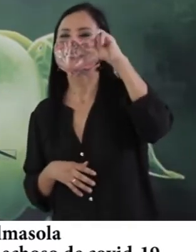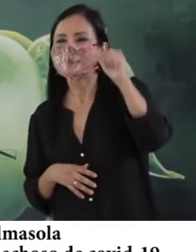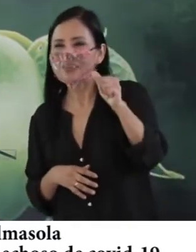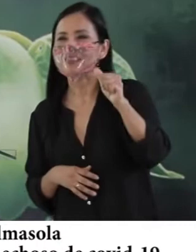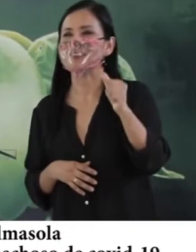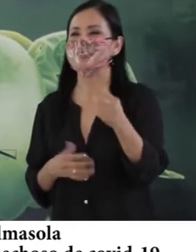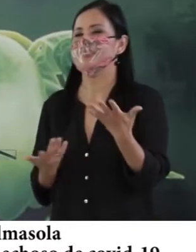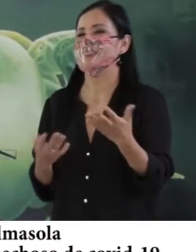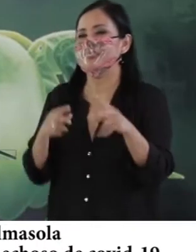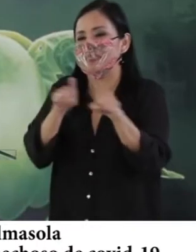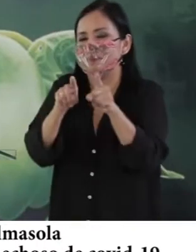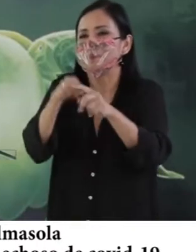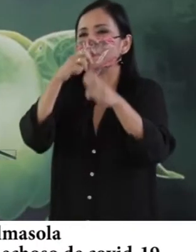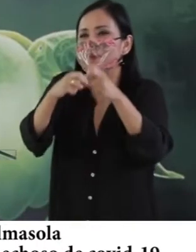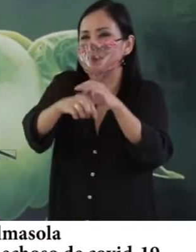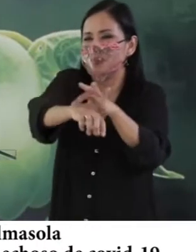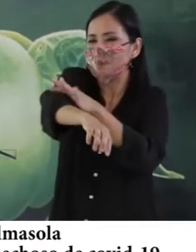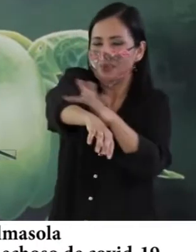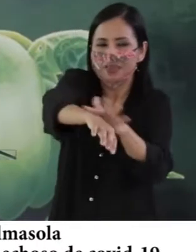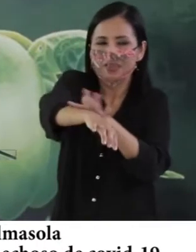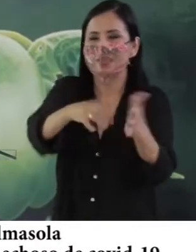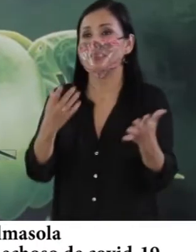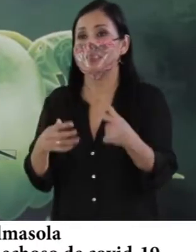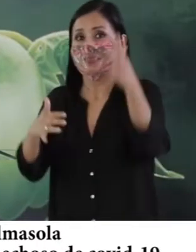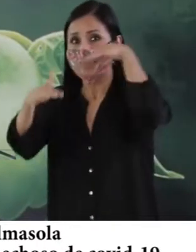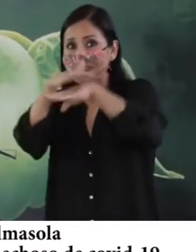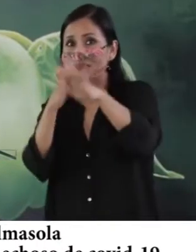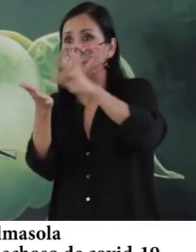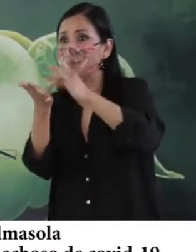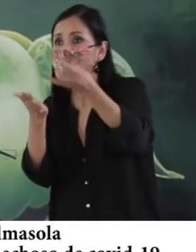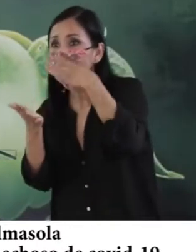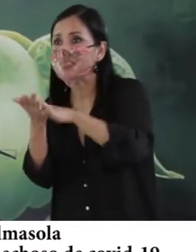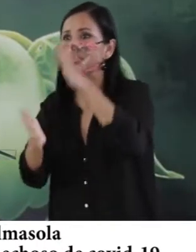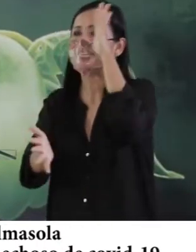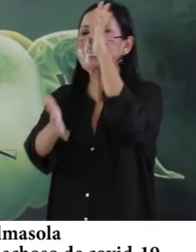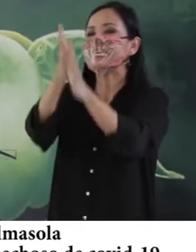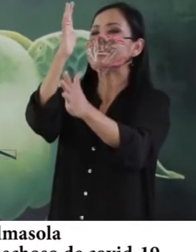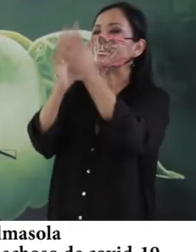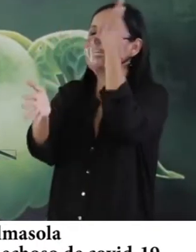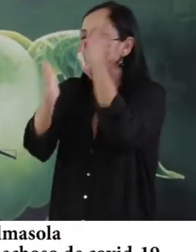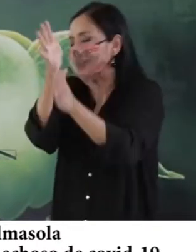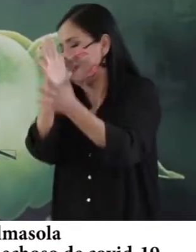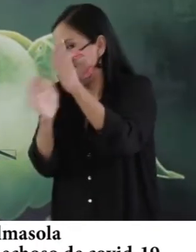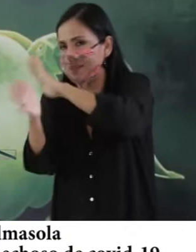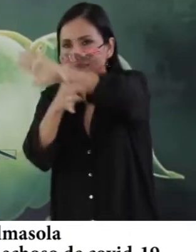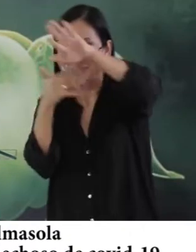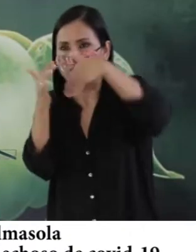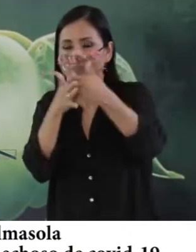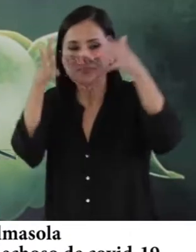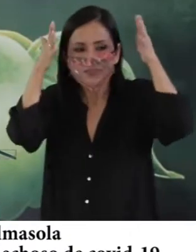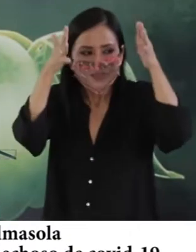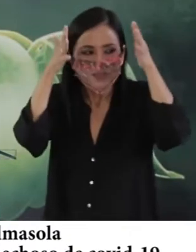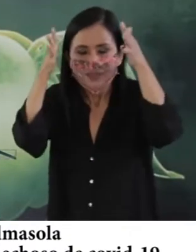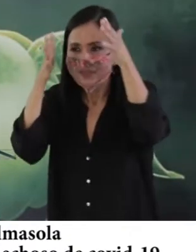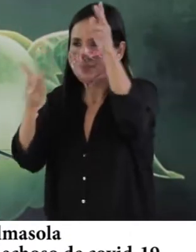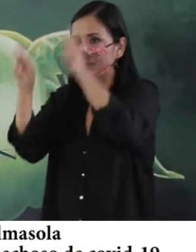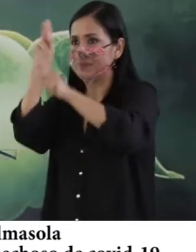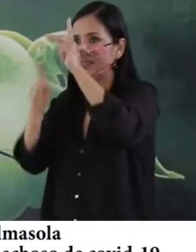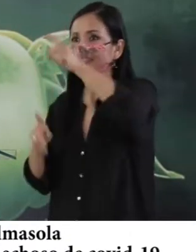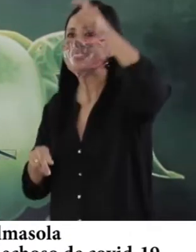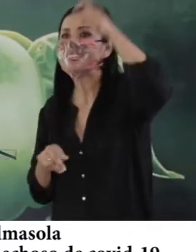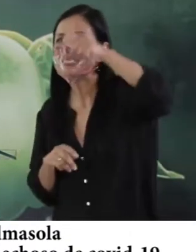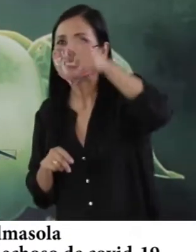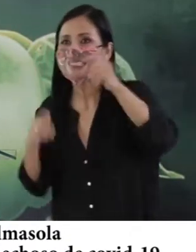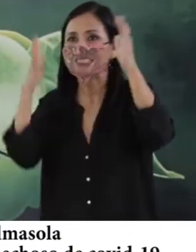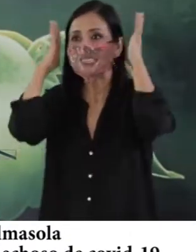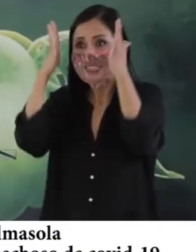que tiene problemas en la piel. Entonces, se ha entrado con medicamentos totalmente gratuitos, por supuesto, a atender toda esta población que necesita